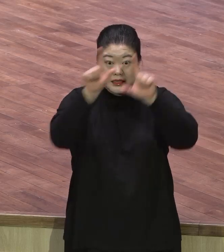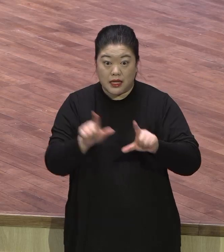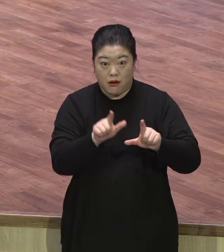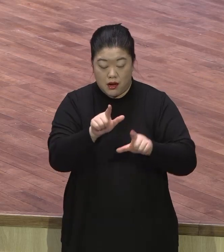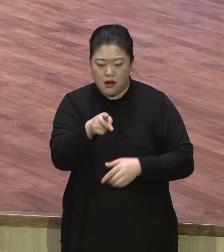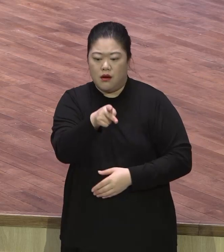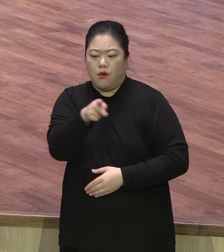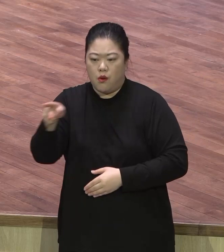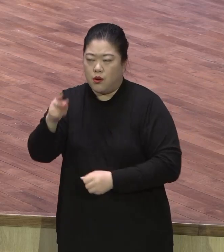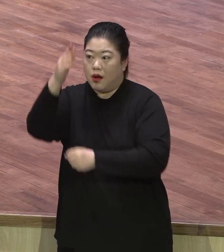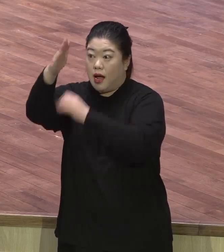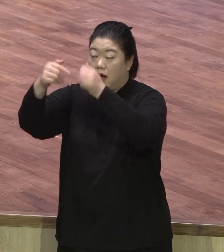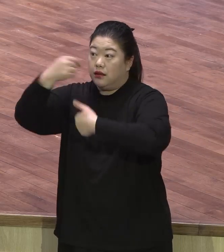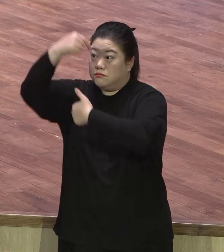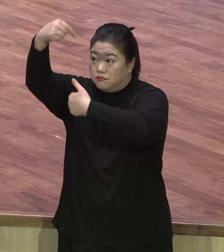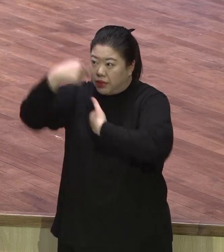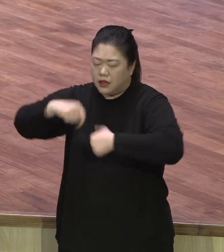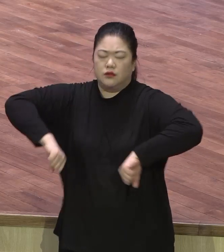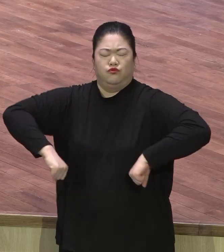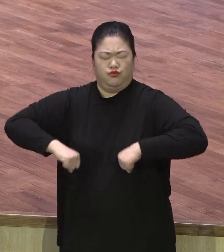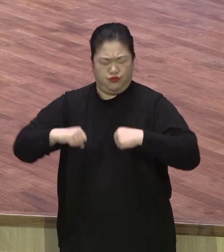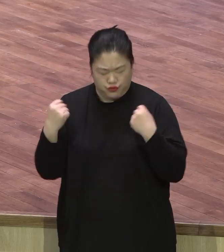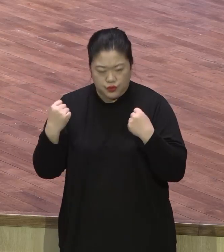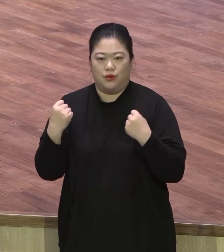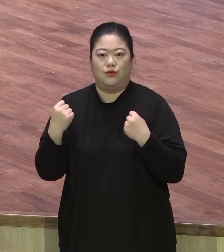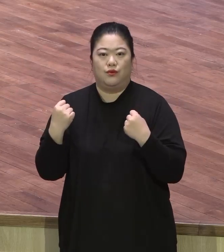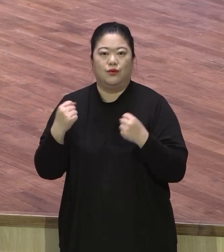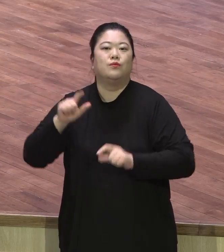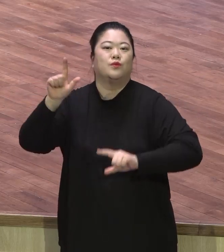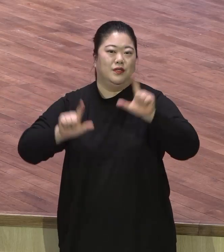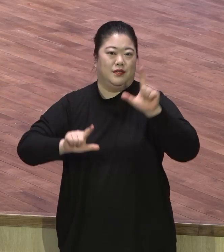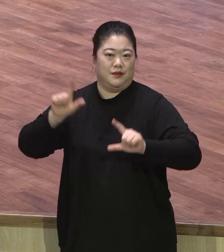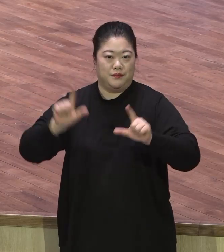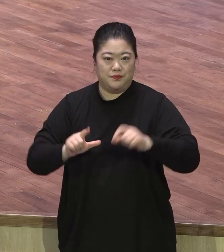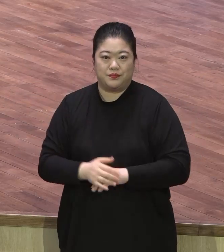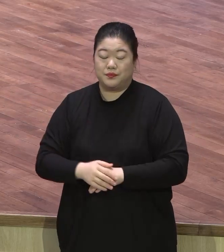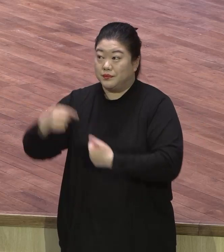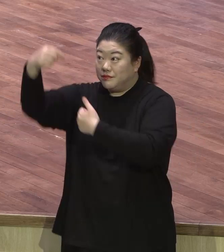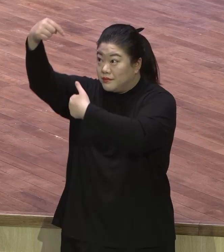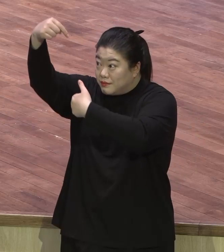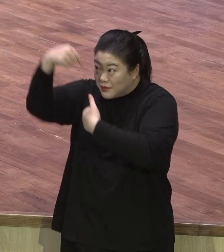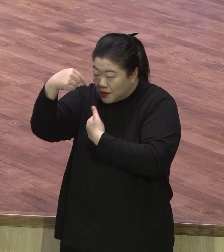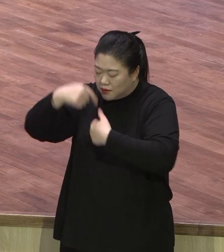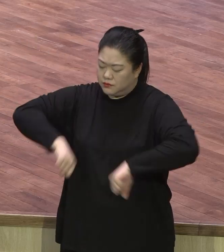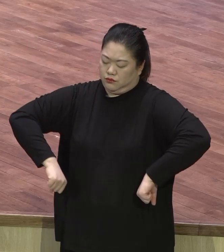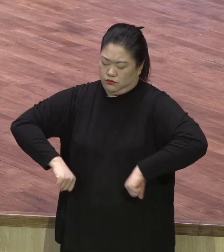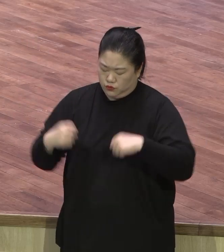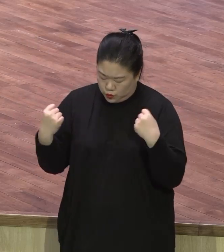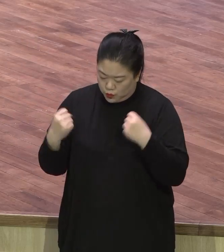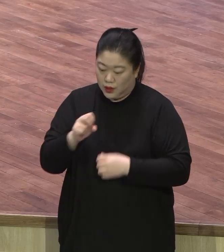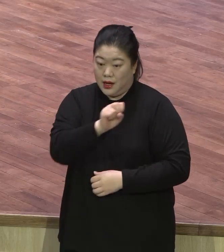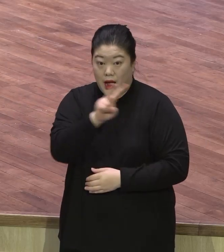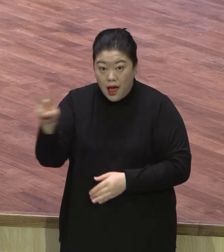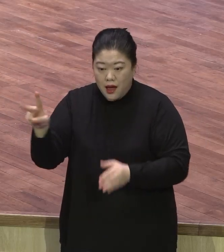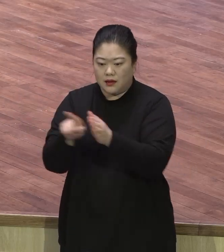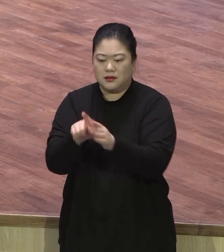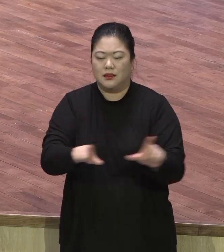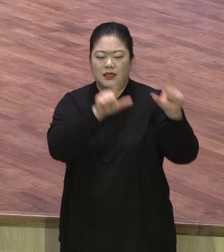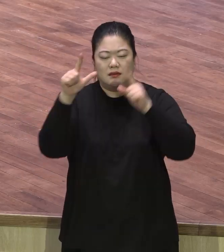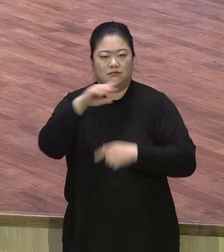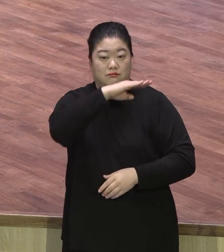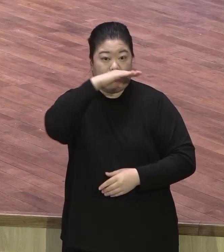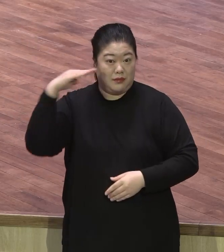말씀을 듣고 끝나는 것이 아니라 그 말씀을 듣고 순종의 생활을 속여 말씀에 순종하는 겁니다.